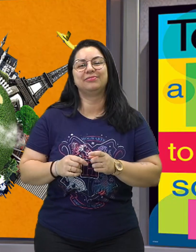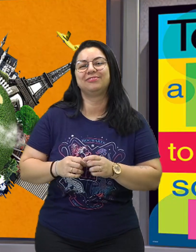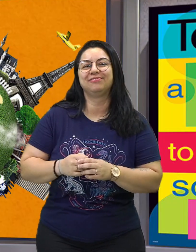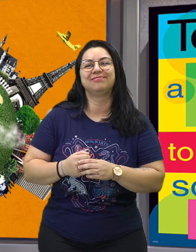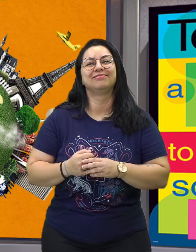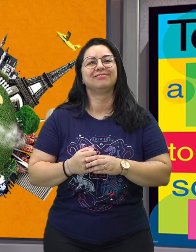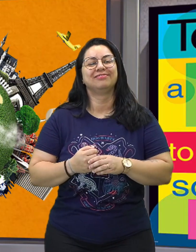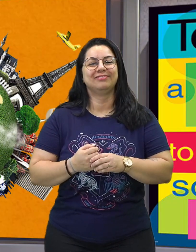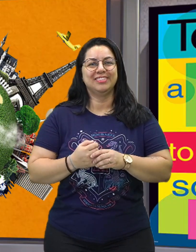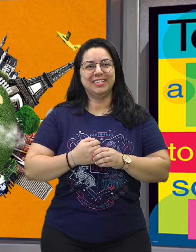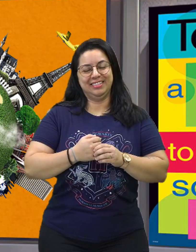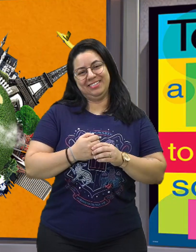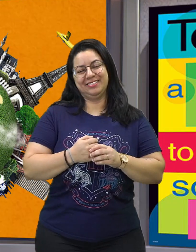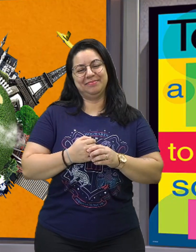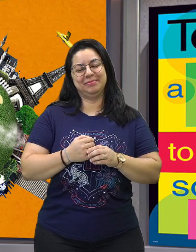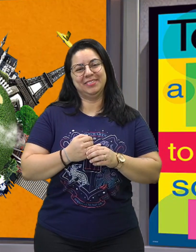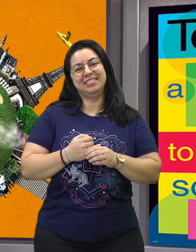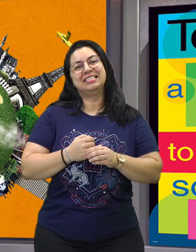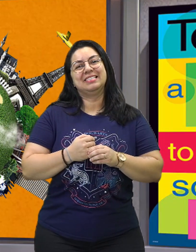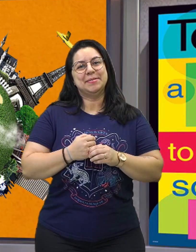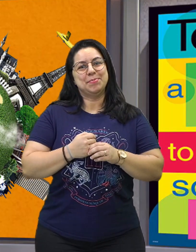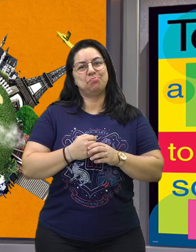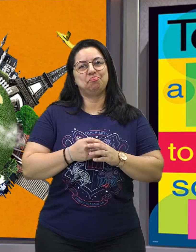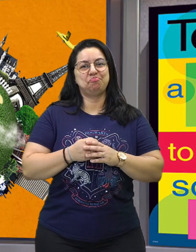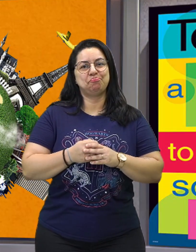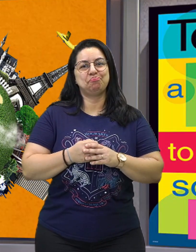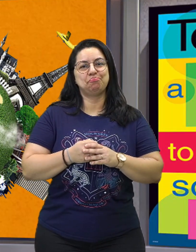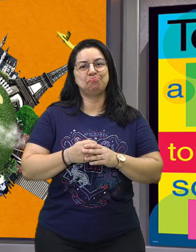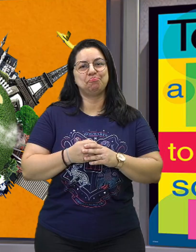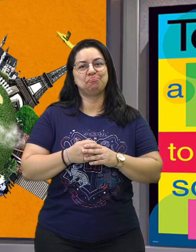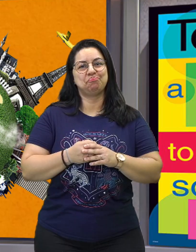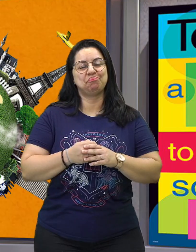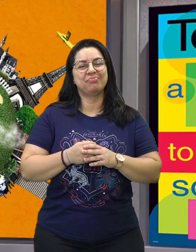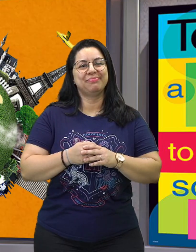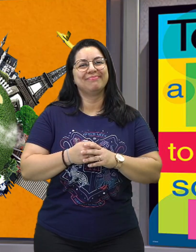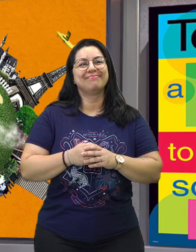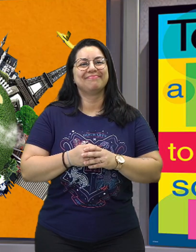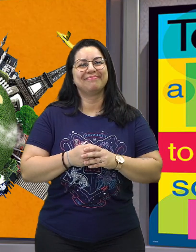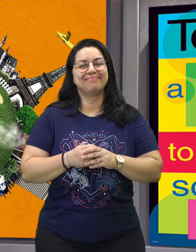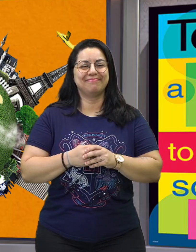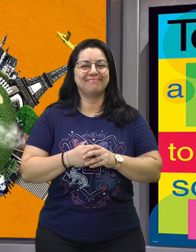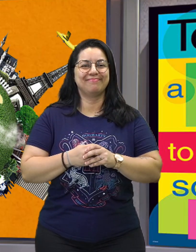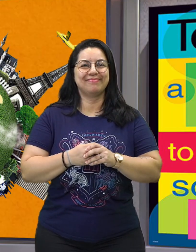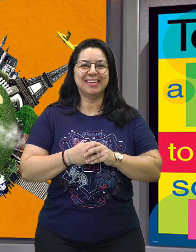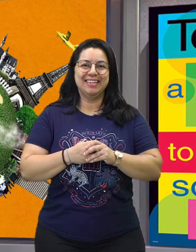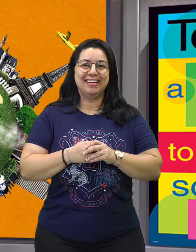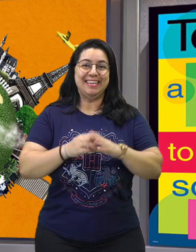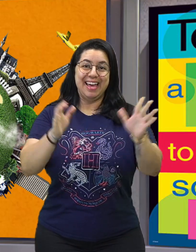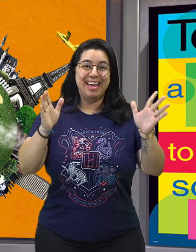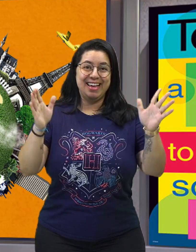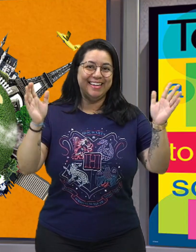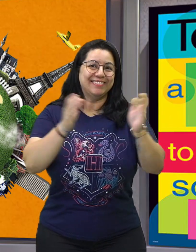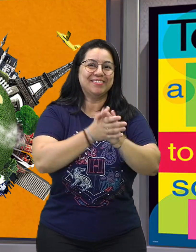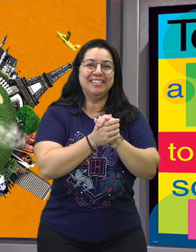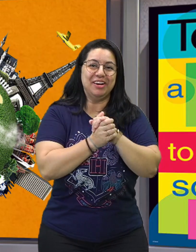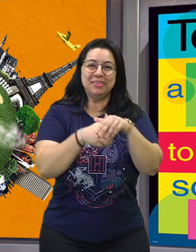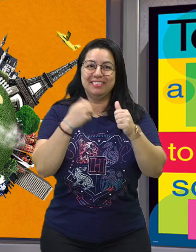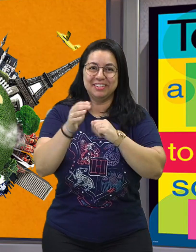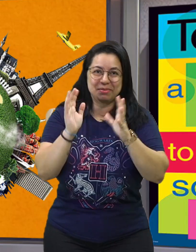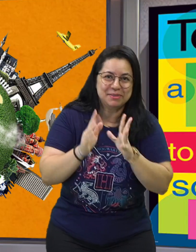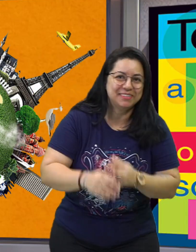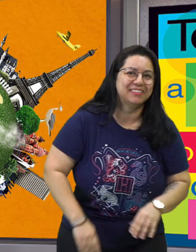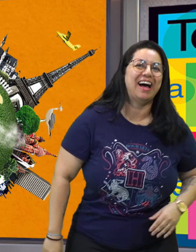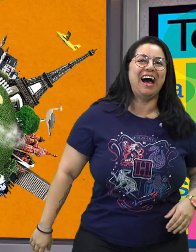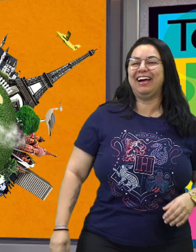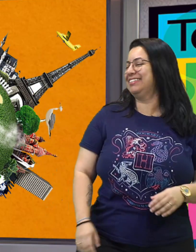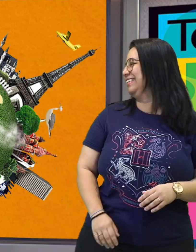22.1. E a nossa last class, a nossa última aula, chegando aí o final da nossa Unit 2 do primeiro ano, certo? Yes! Vamos se livrar do